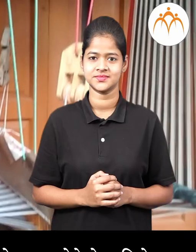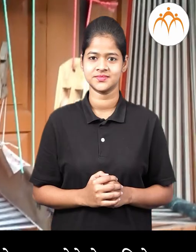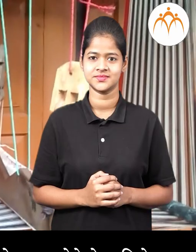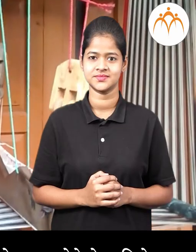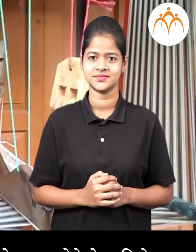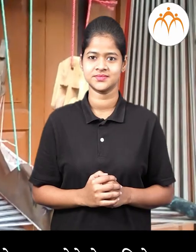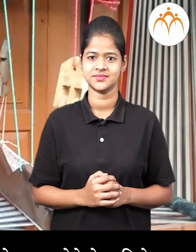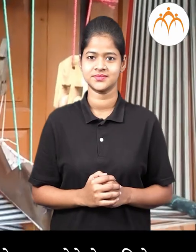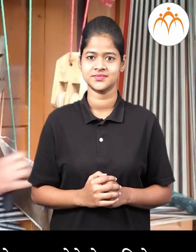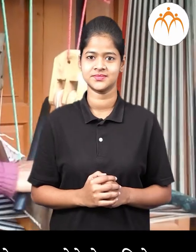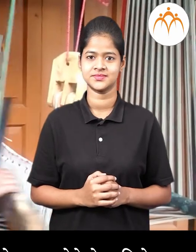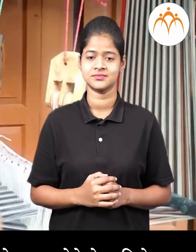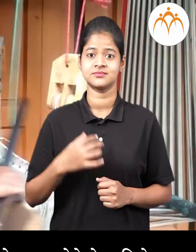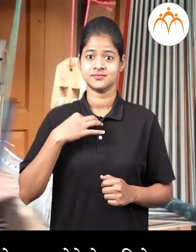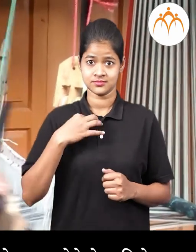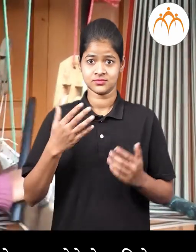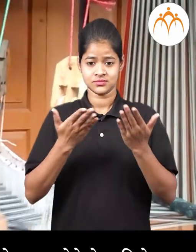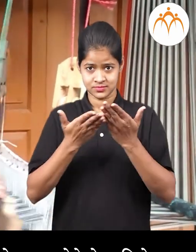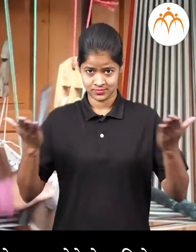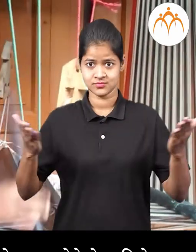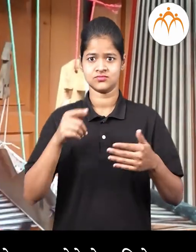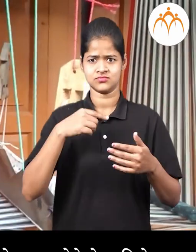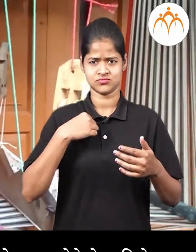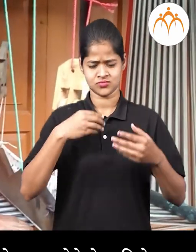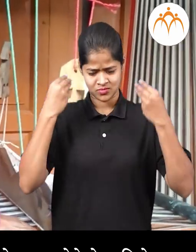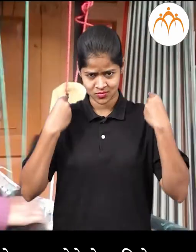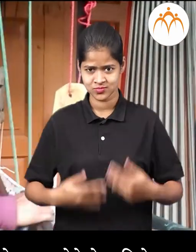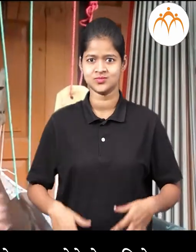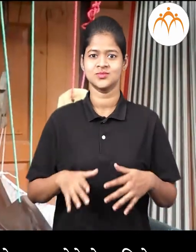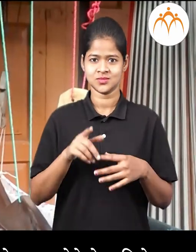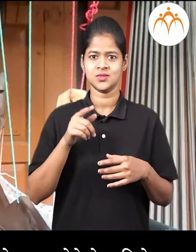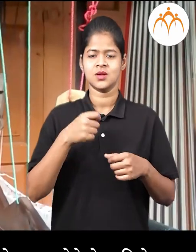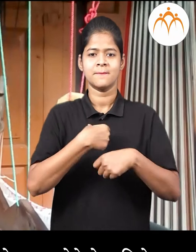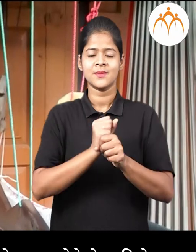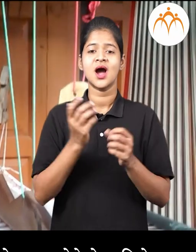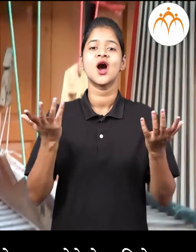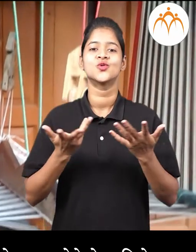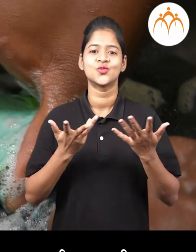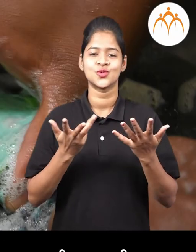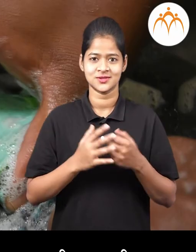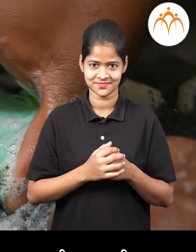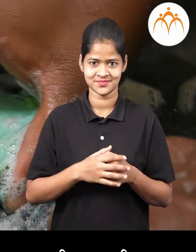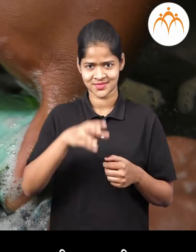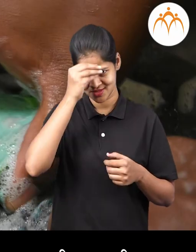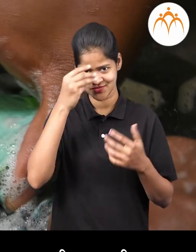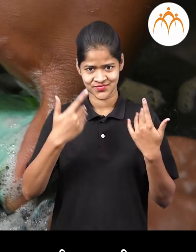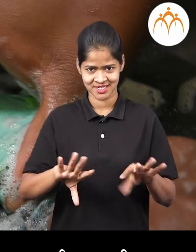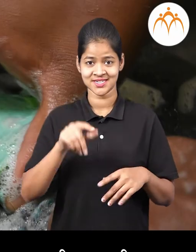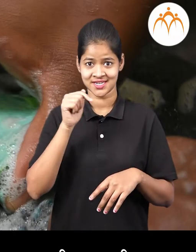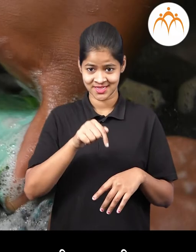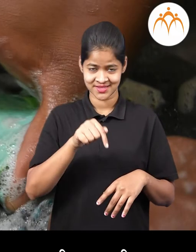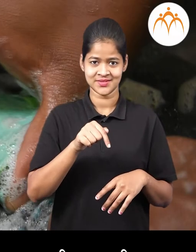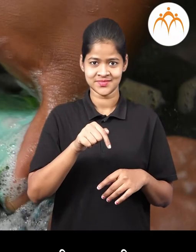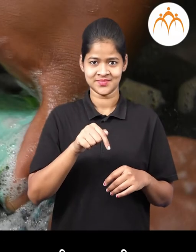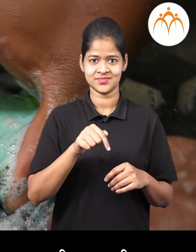मागील पाठात आपण वस्त्र, कापड, कसत आयार होत ते पाईला या पाठात आपण